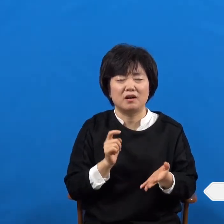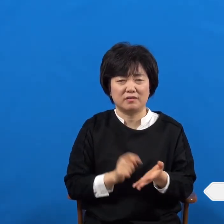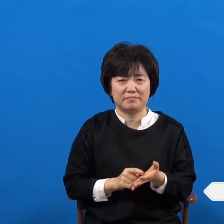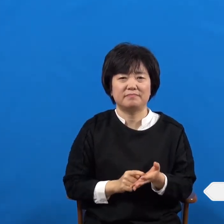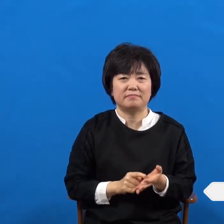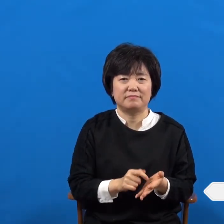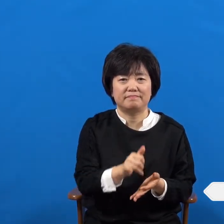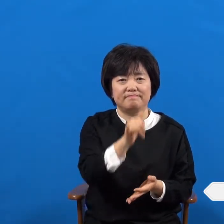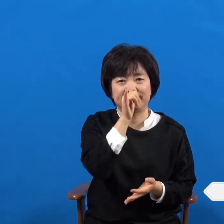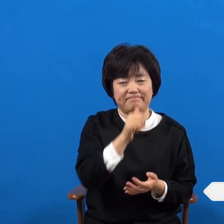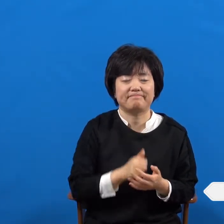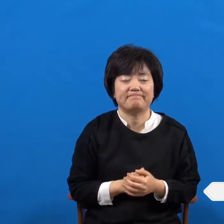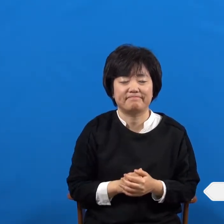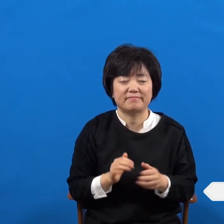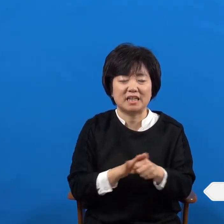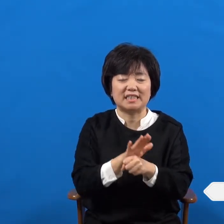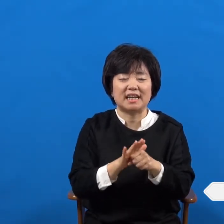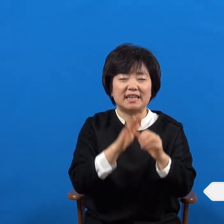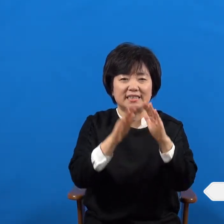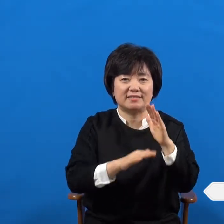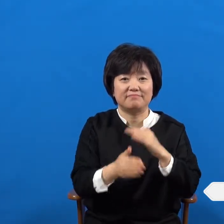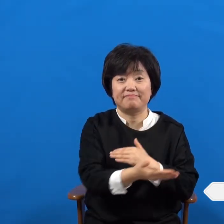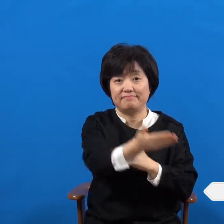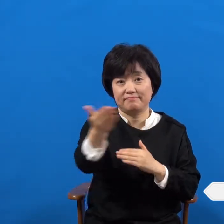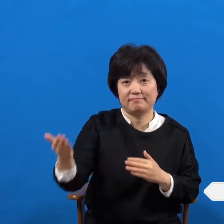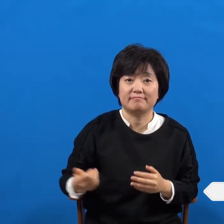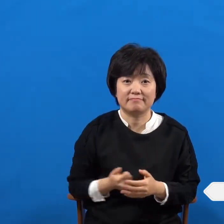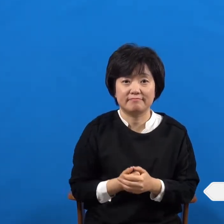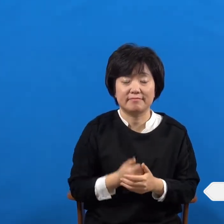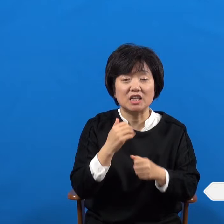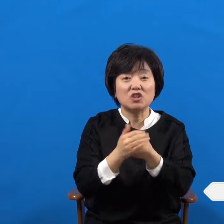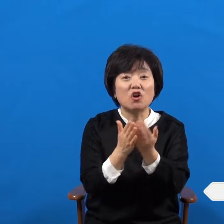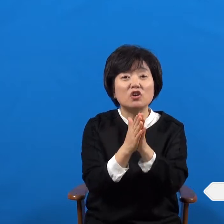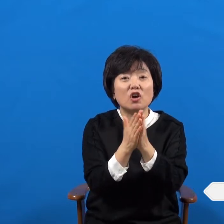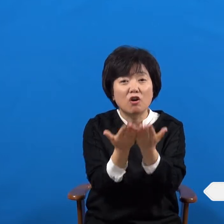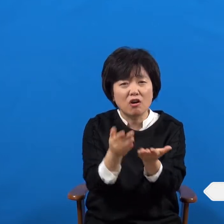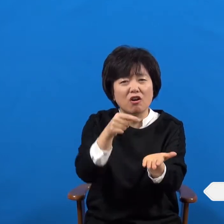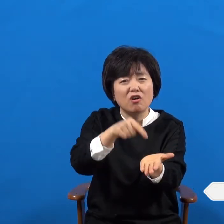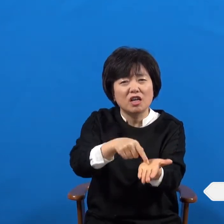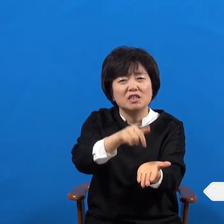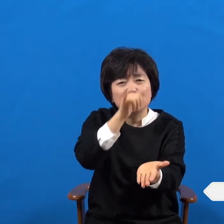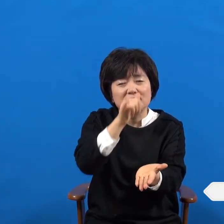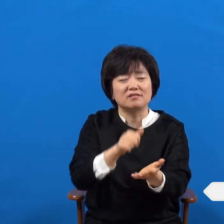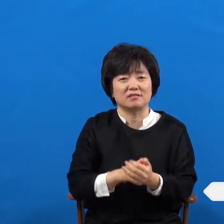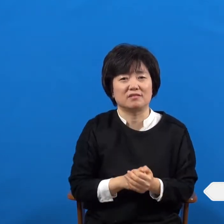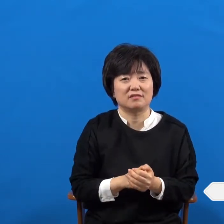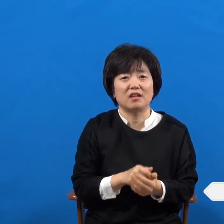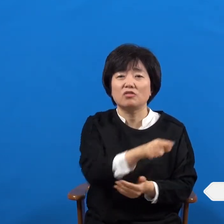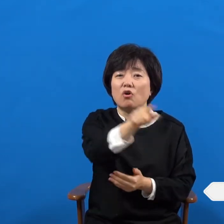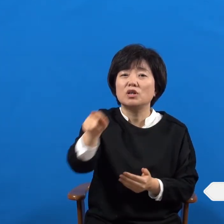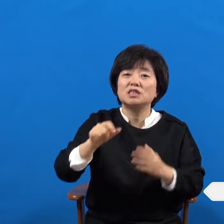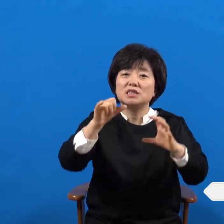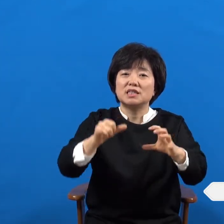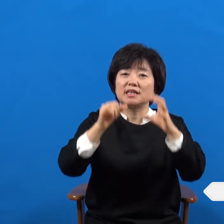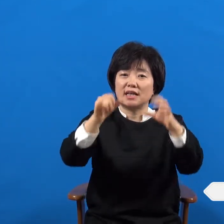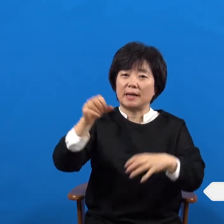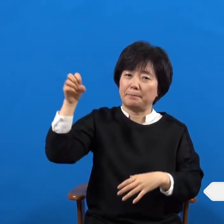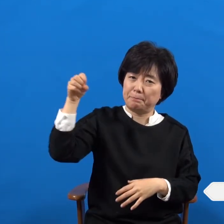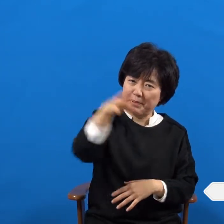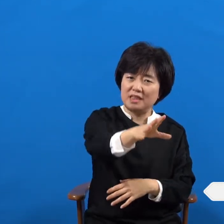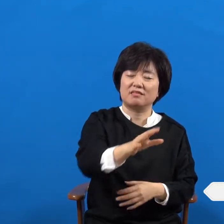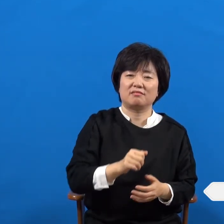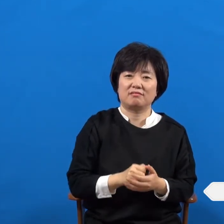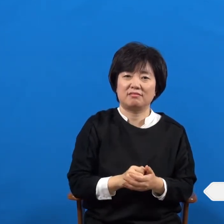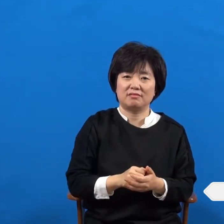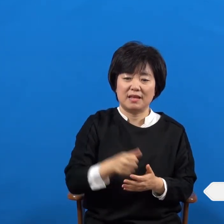됩니다. 사랑하는 여러분, 오늘 성경은 우리에게 말씀합니다. 너희는 세상의 빛이라,